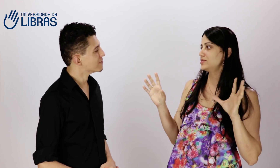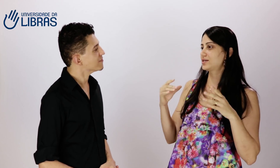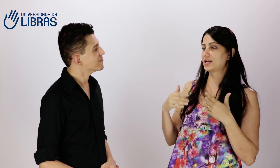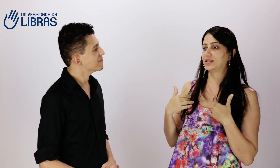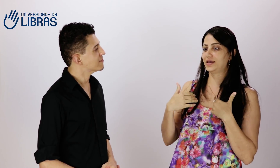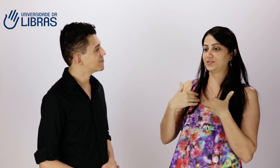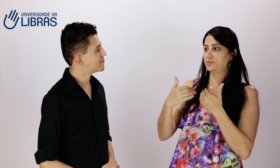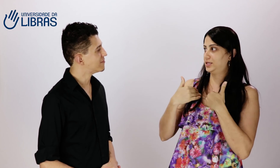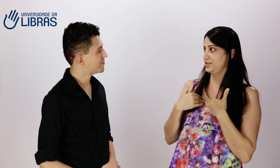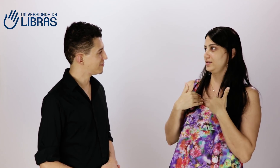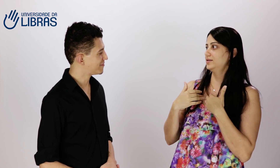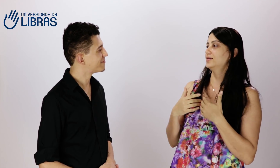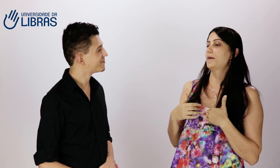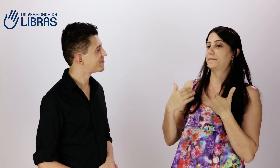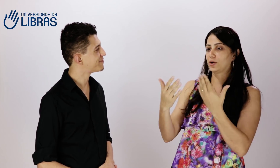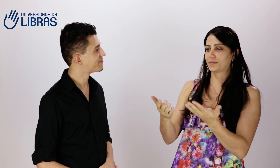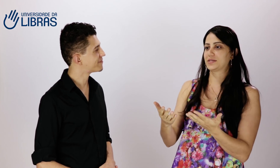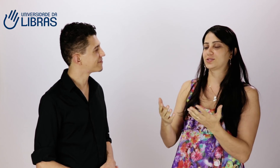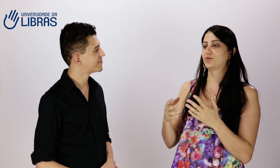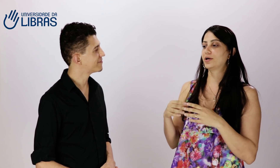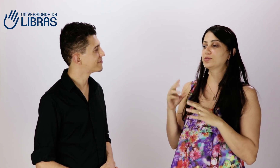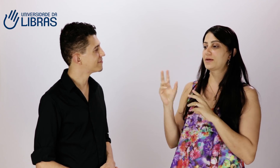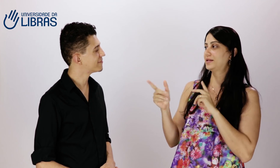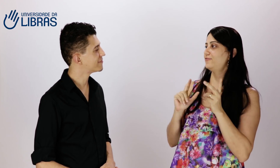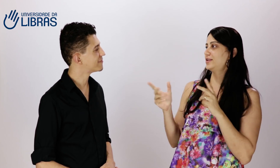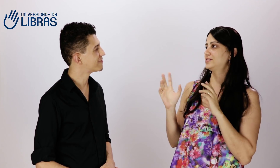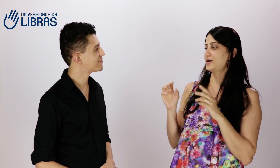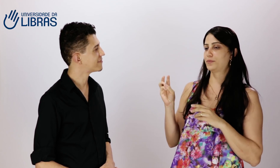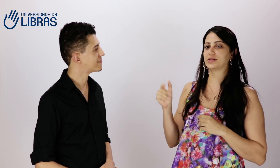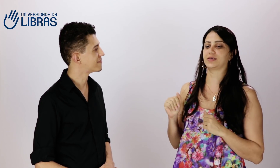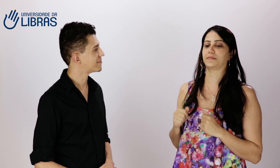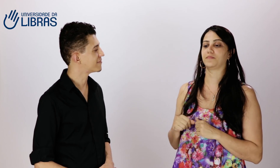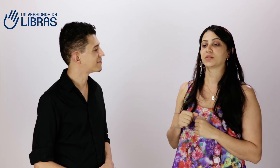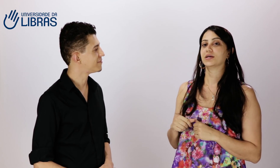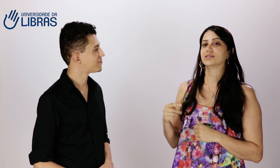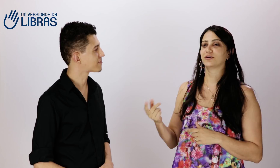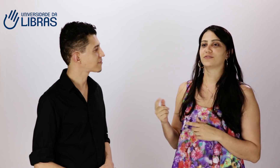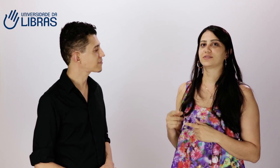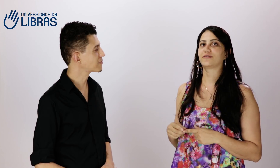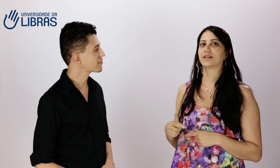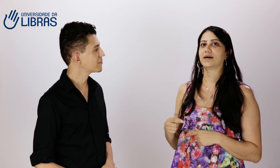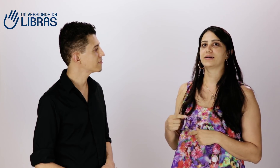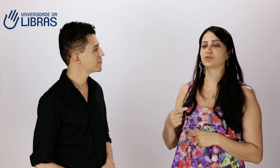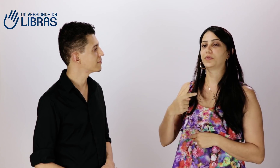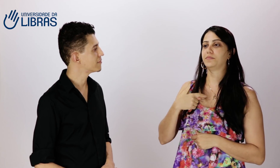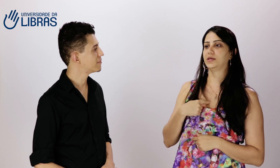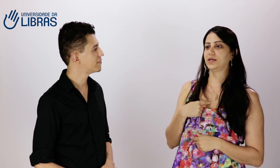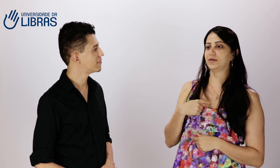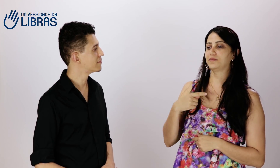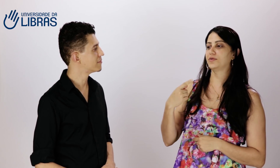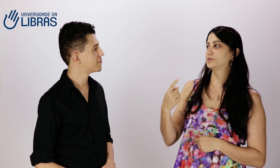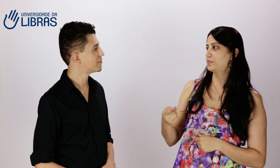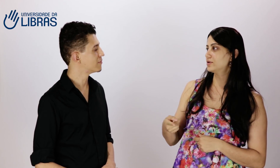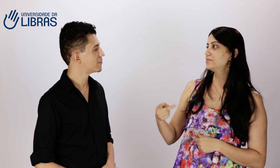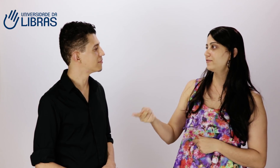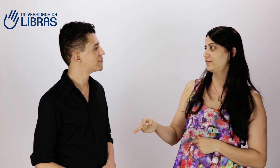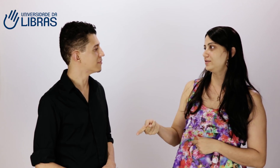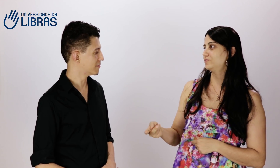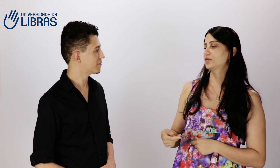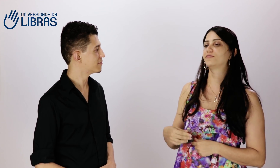coisa além de mim, né, para outra pessoa, eu não sabia diferenciar. Por exemplo, se eu fosse falar sobre mim, meu esposo e meu filho, eu